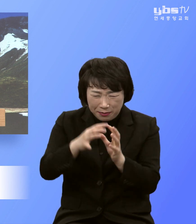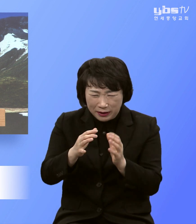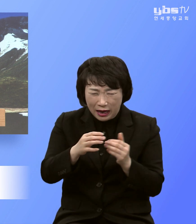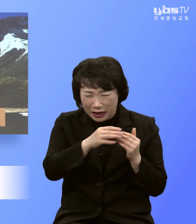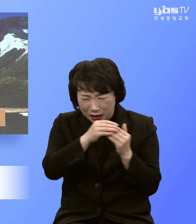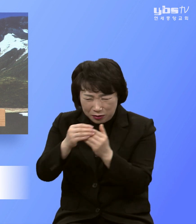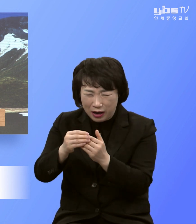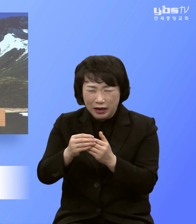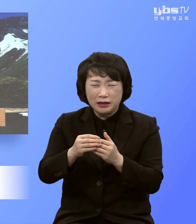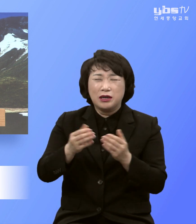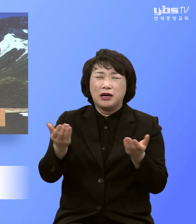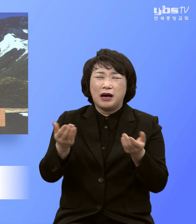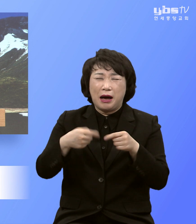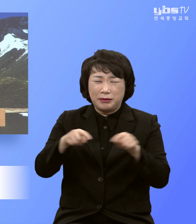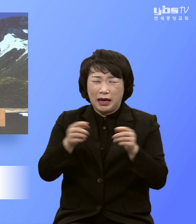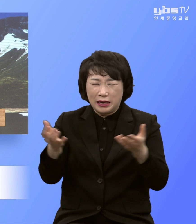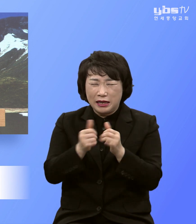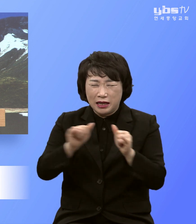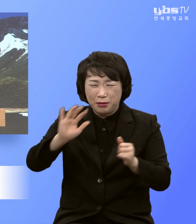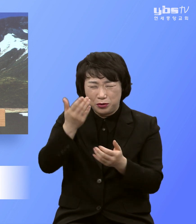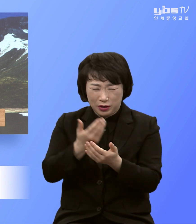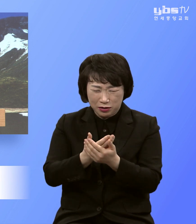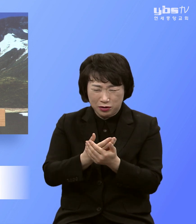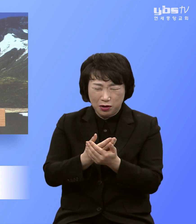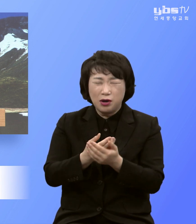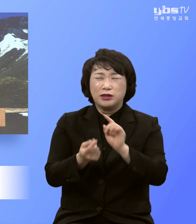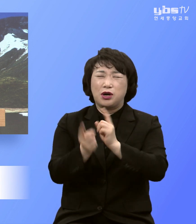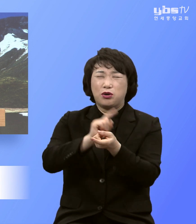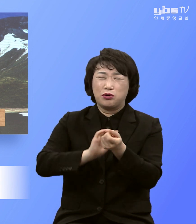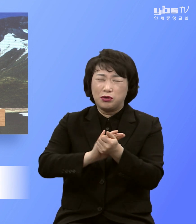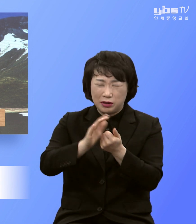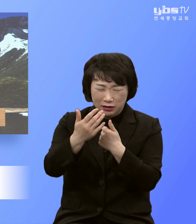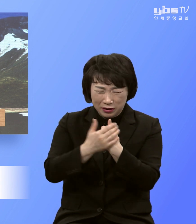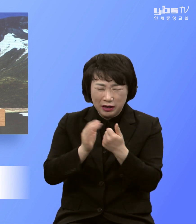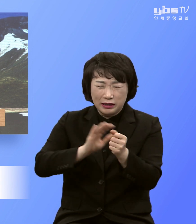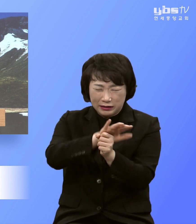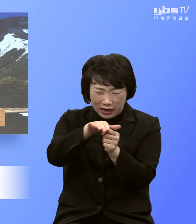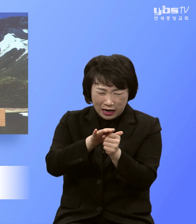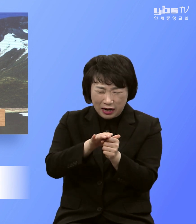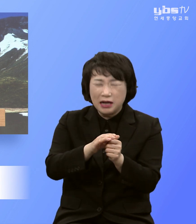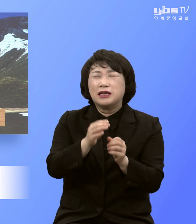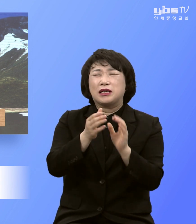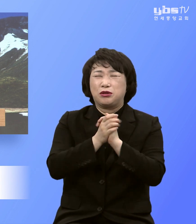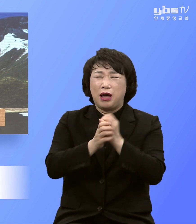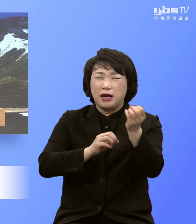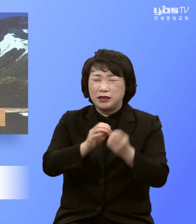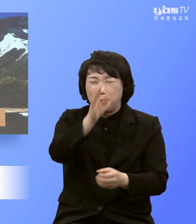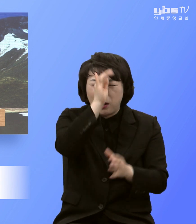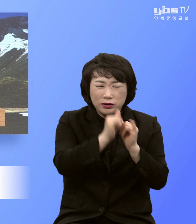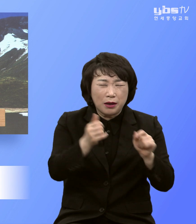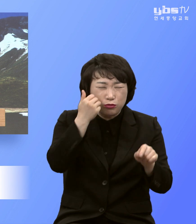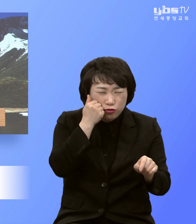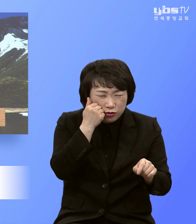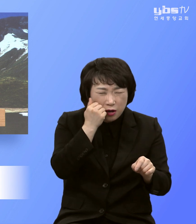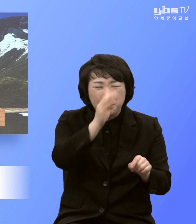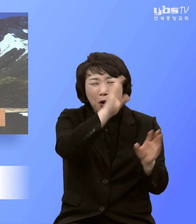서로 사랑함으로 기도해 줌으로 말미암아서 그 기도의 응답으로 병든 자가